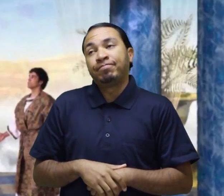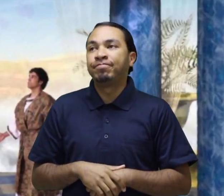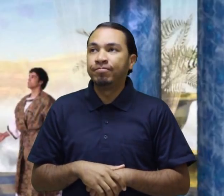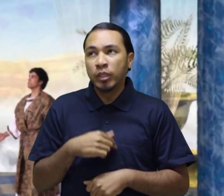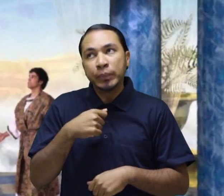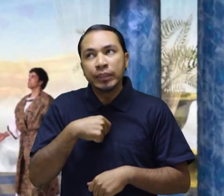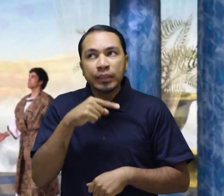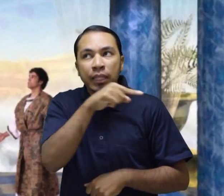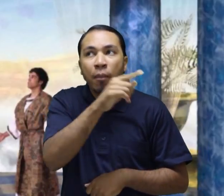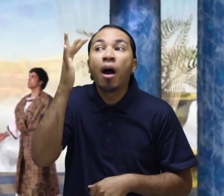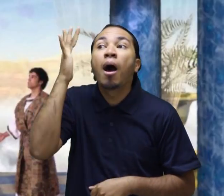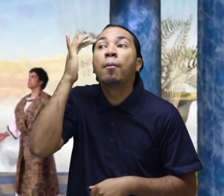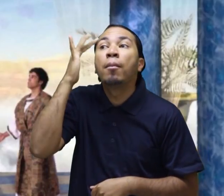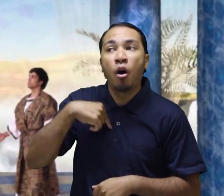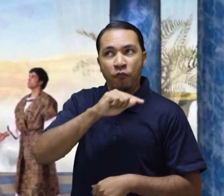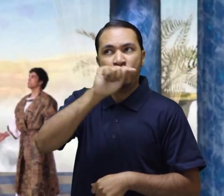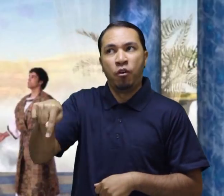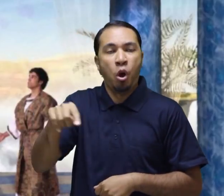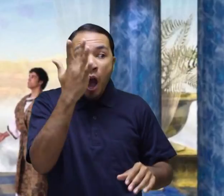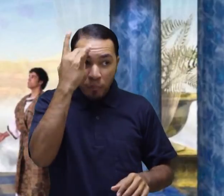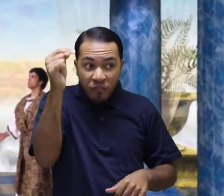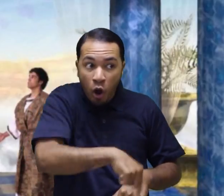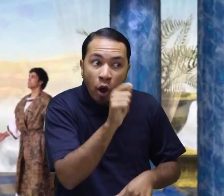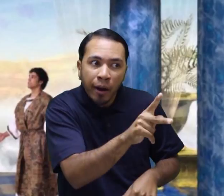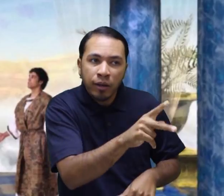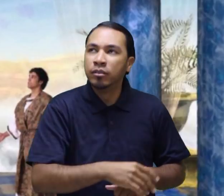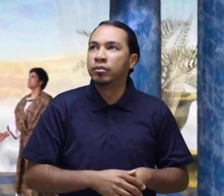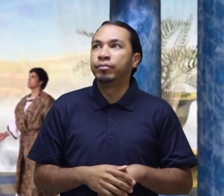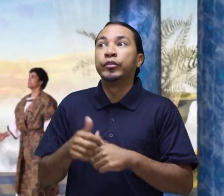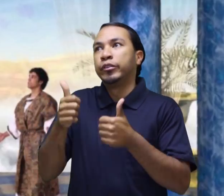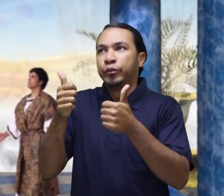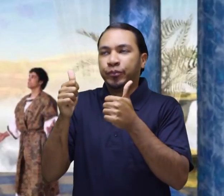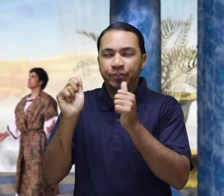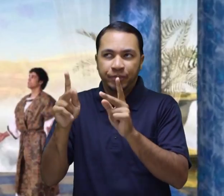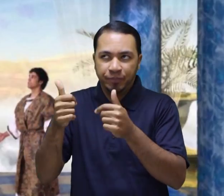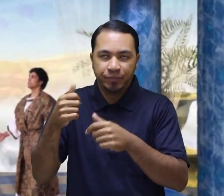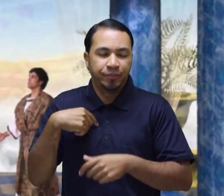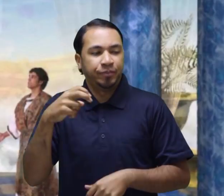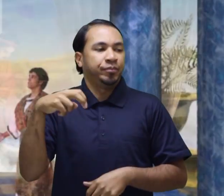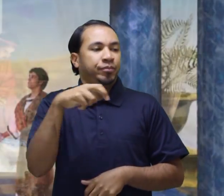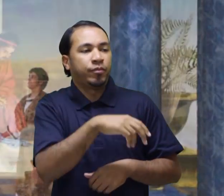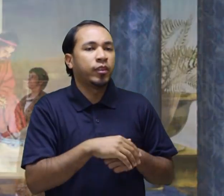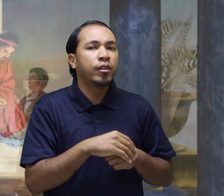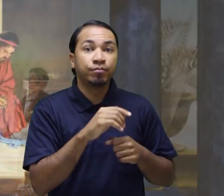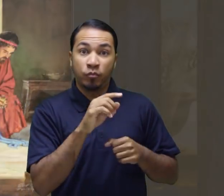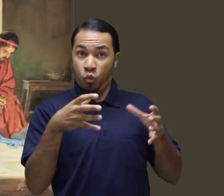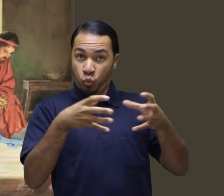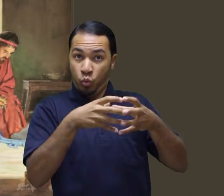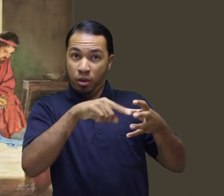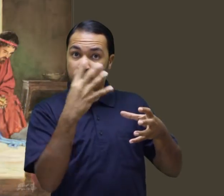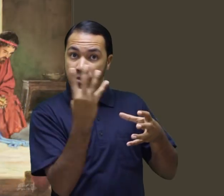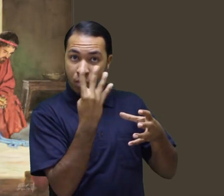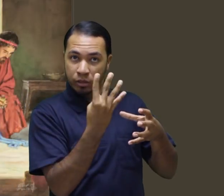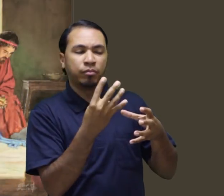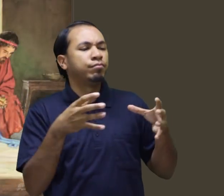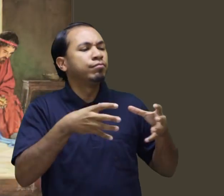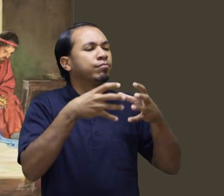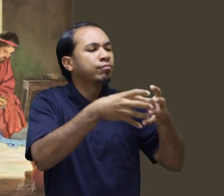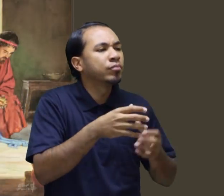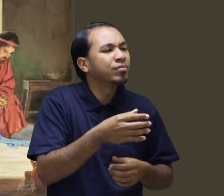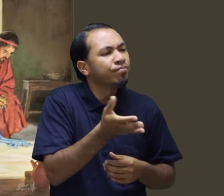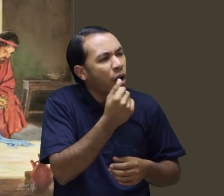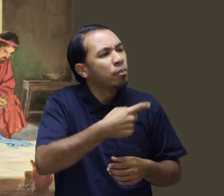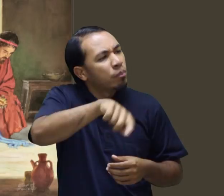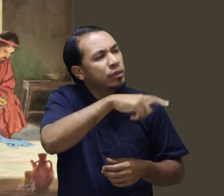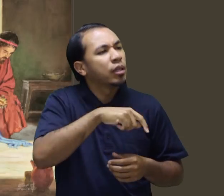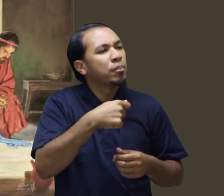Deus. Daniel prometeu que voltaria no dia seguinte com a resposta. O rei concordou. Daniel, junto com